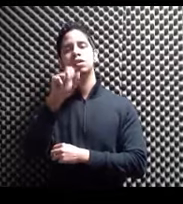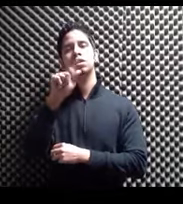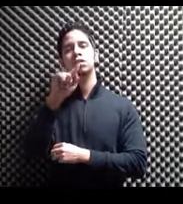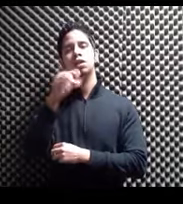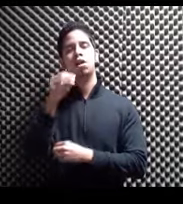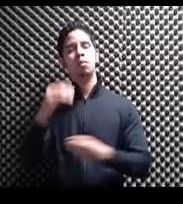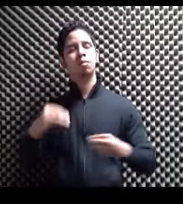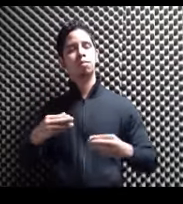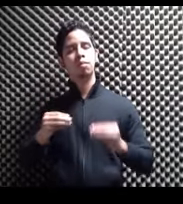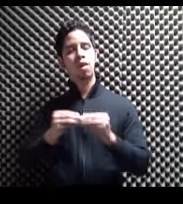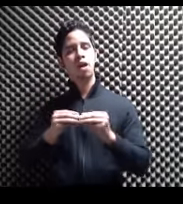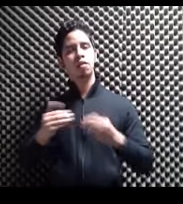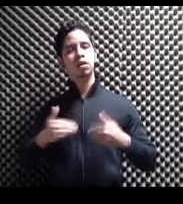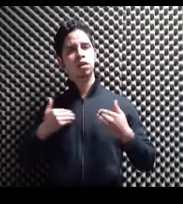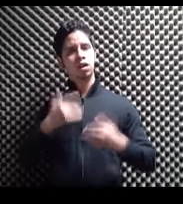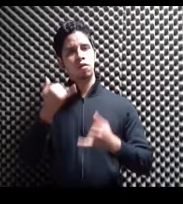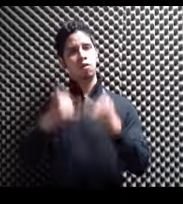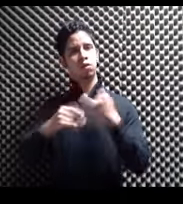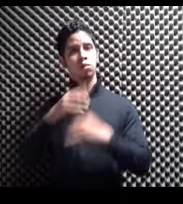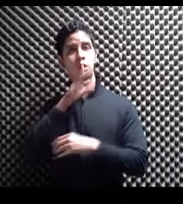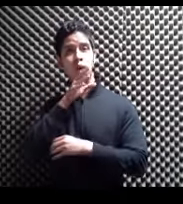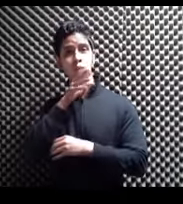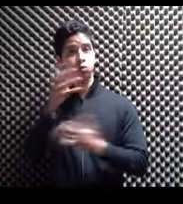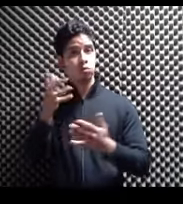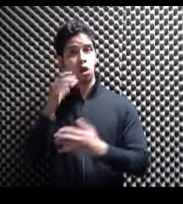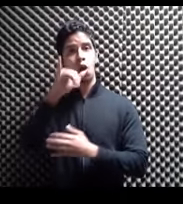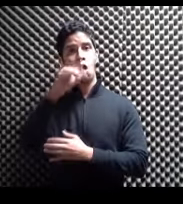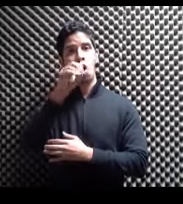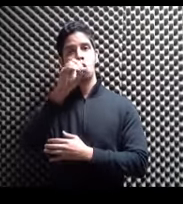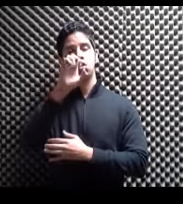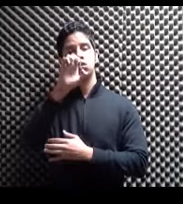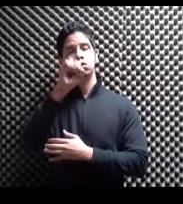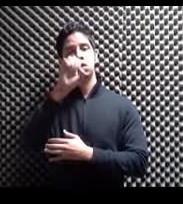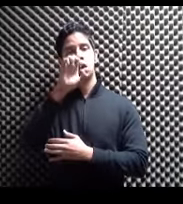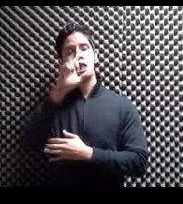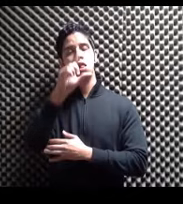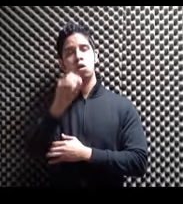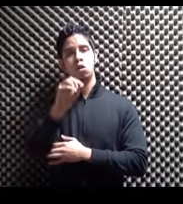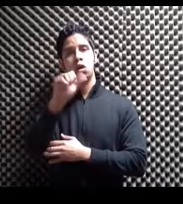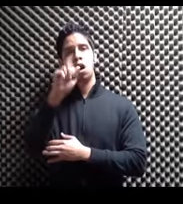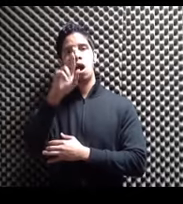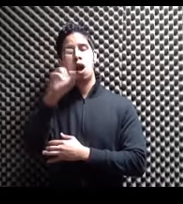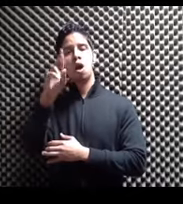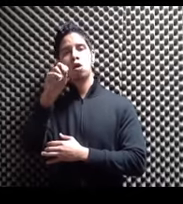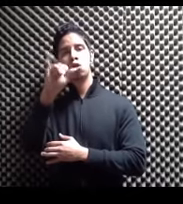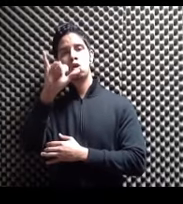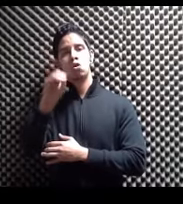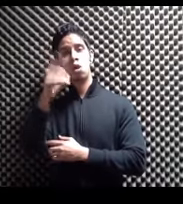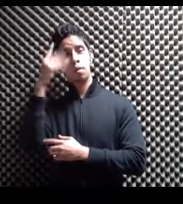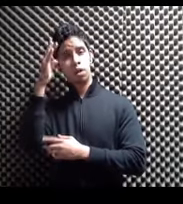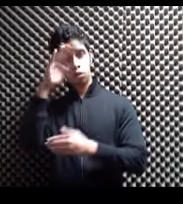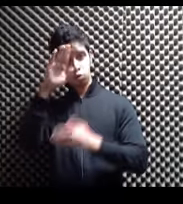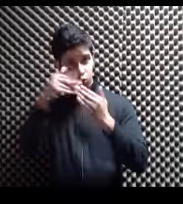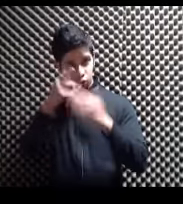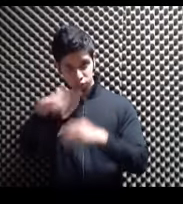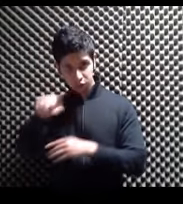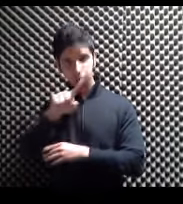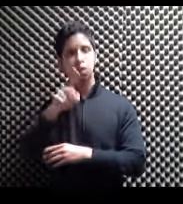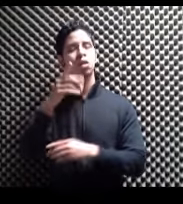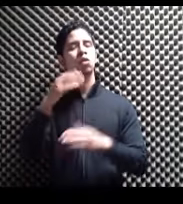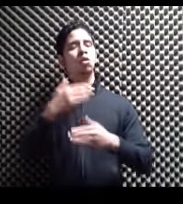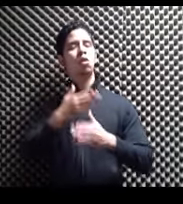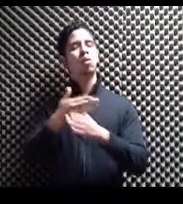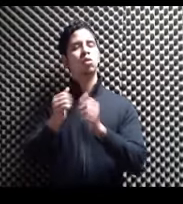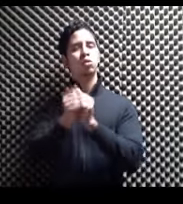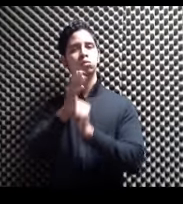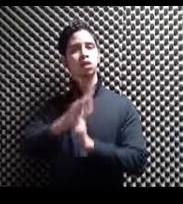fue? José Lo Arroyo. Todavía sigo siendo José Lo Arroyo para todos ustedes aquí, compartiendo también y dándole la